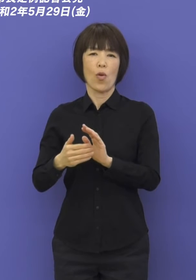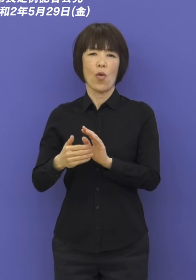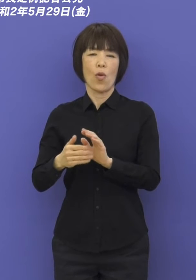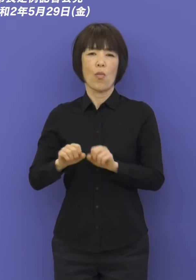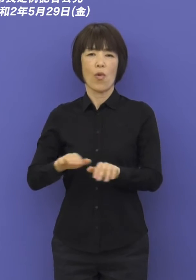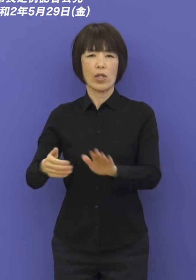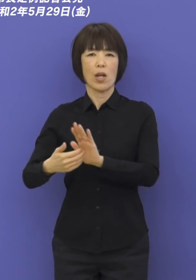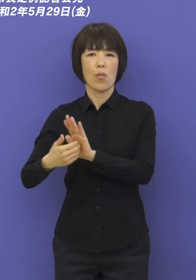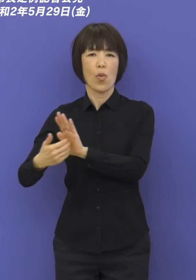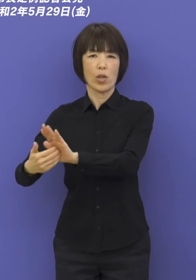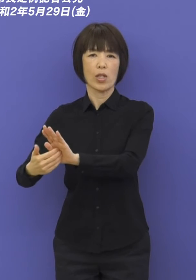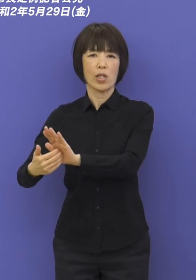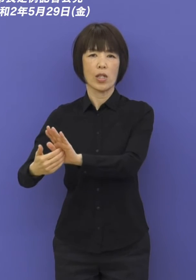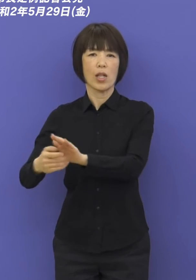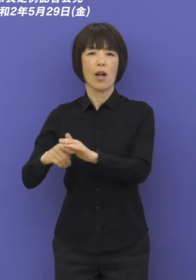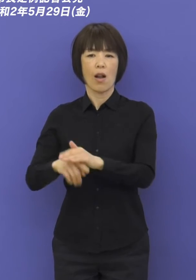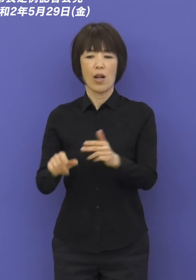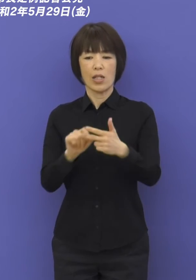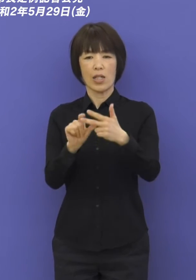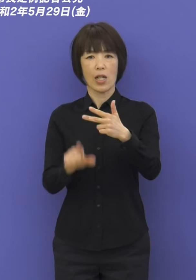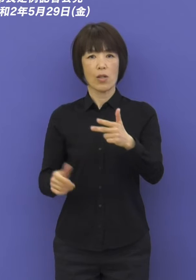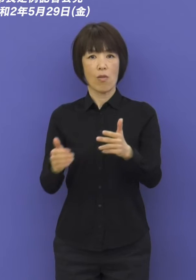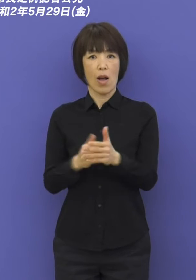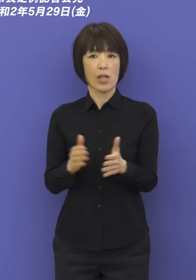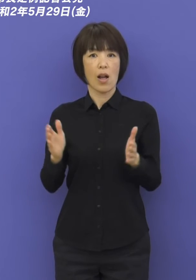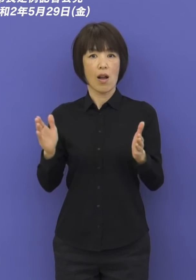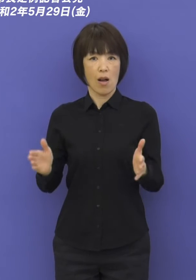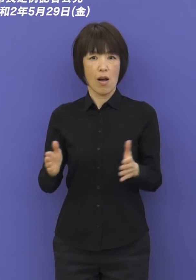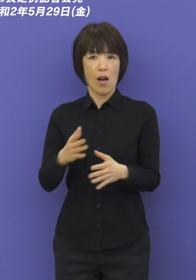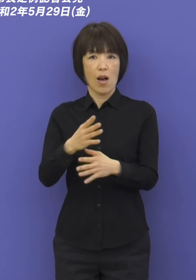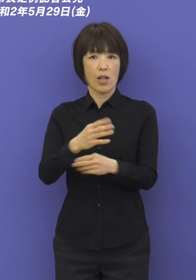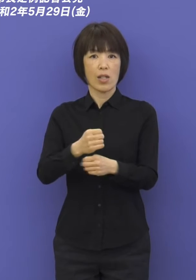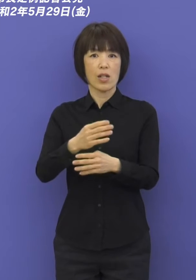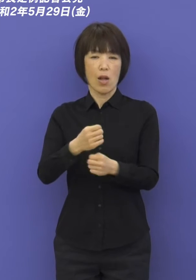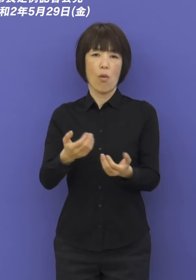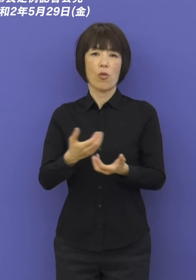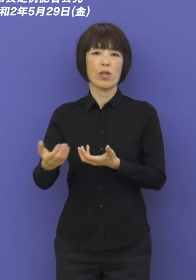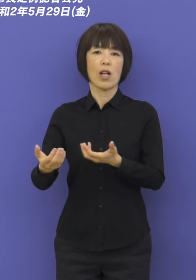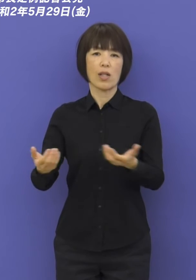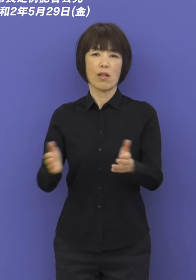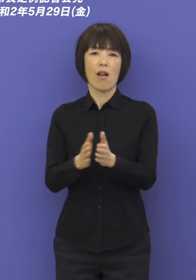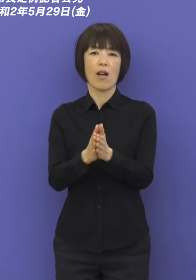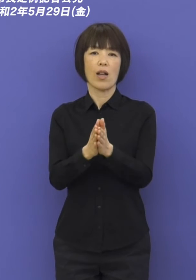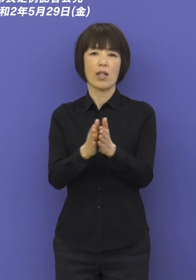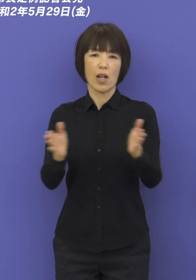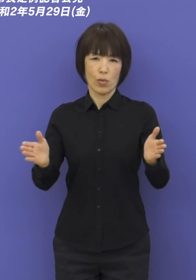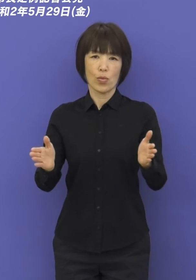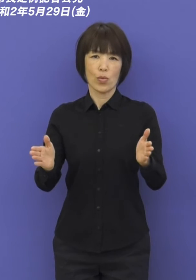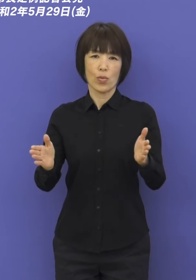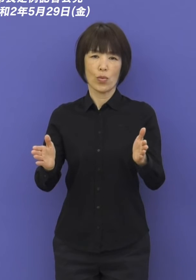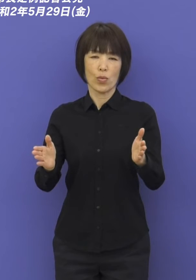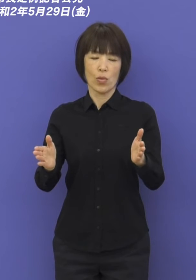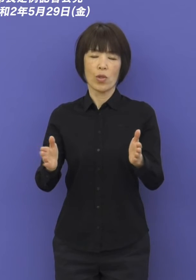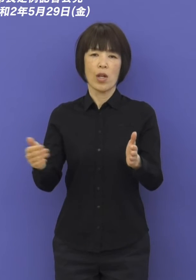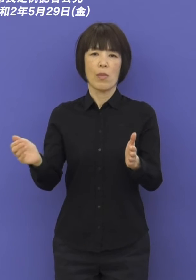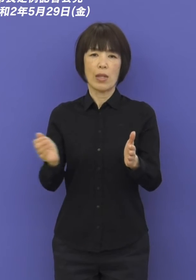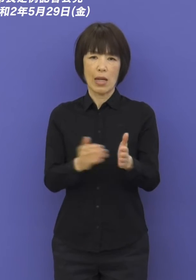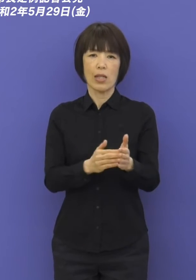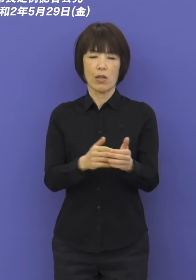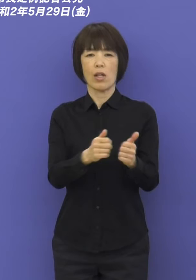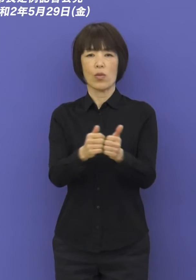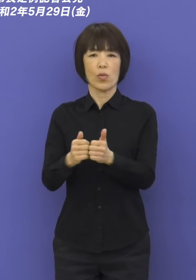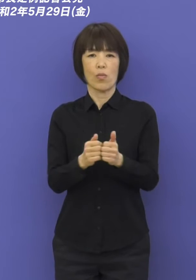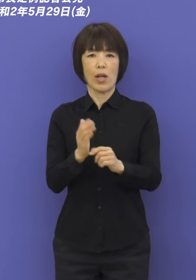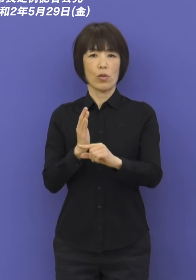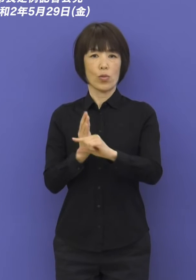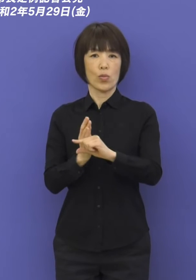止の観点から、7月にかけて日程を分散して開催する方向で最終調整が